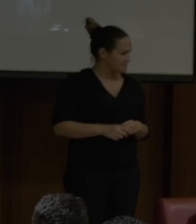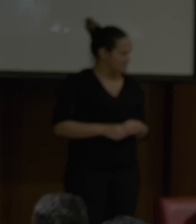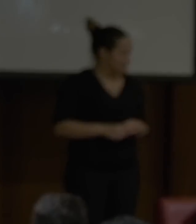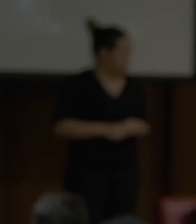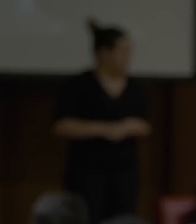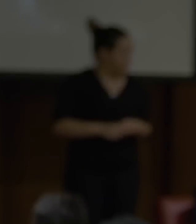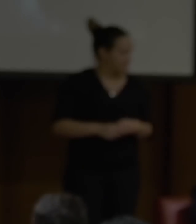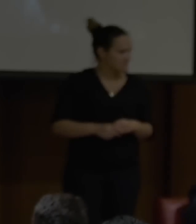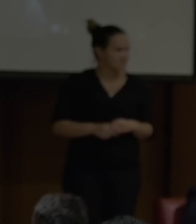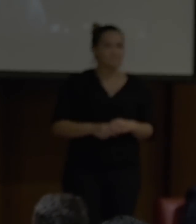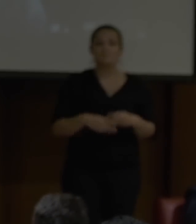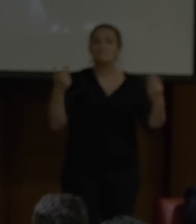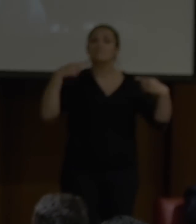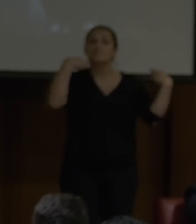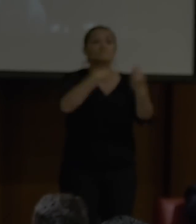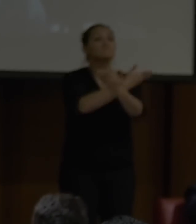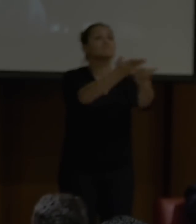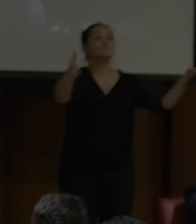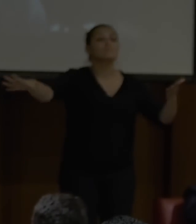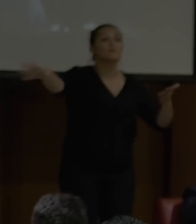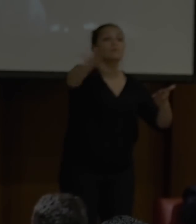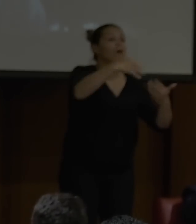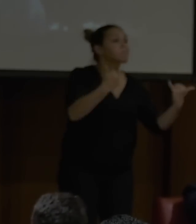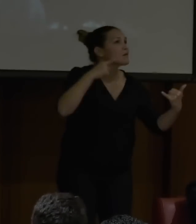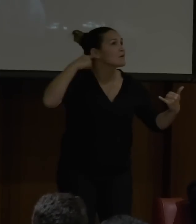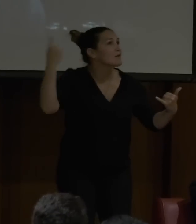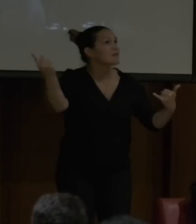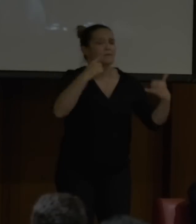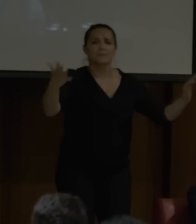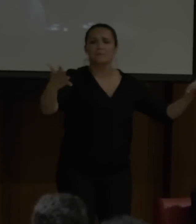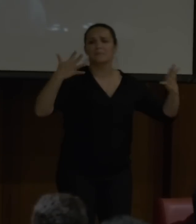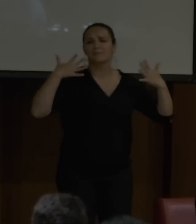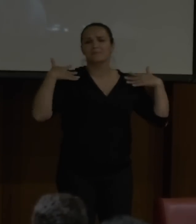A decirles, compañeros míos, llegó el verano,